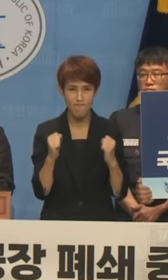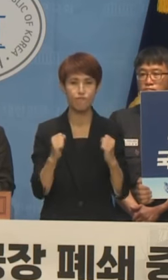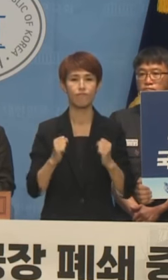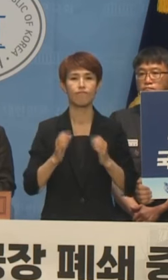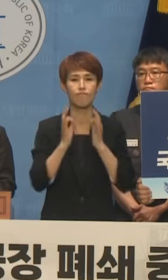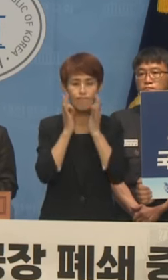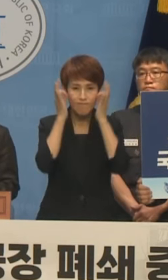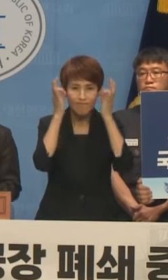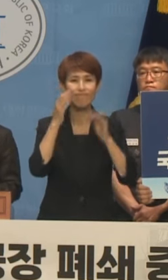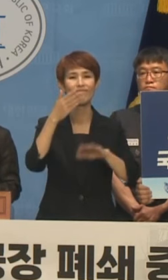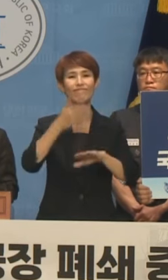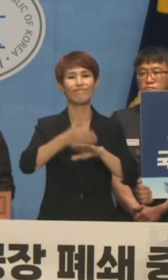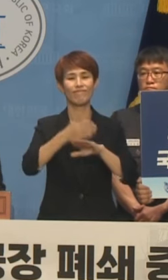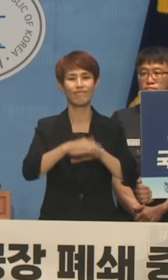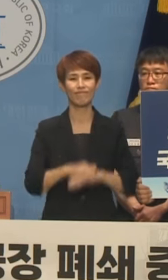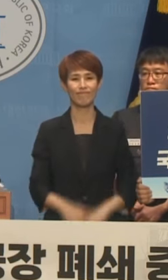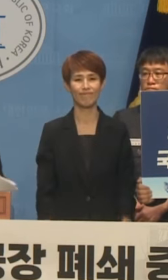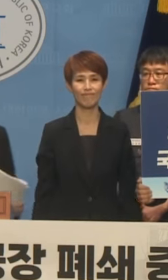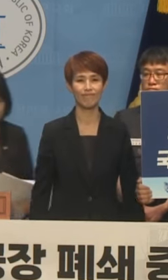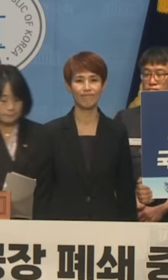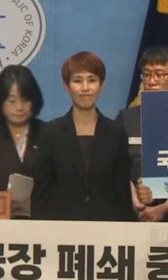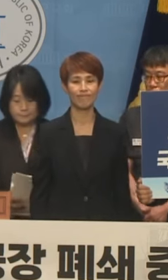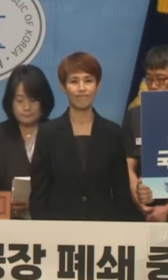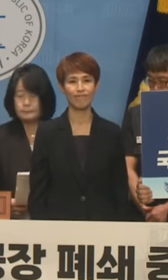일하겠습니다. 고맙습니다.